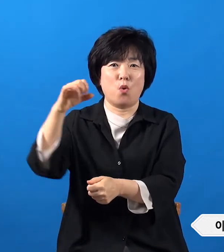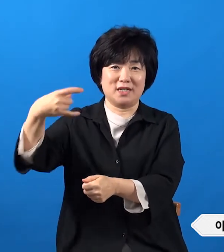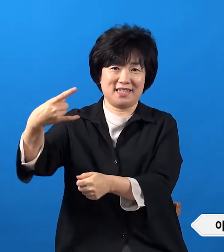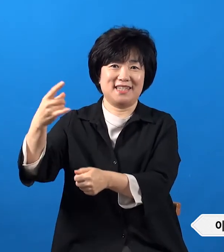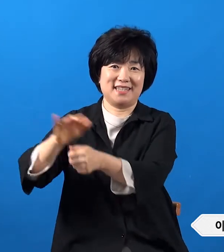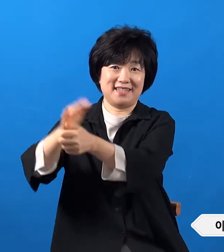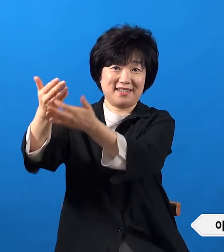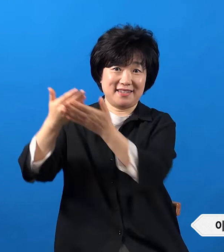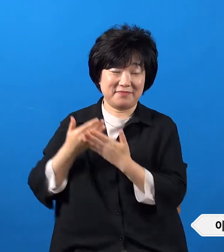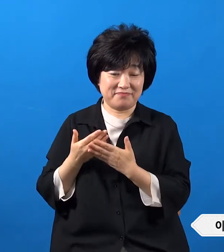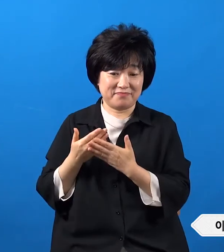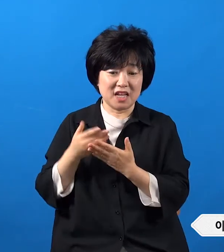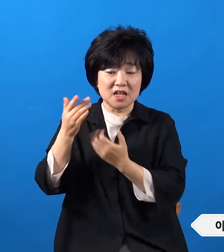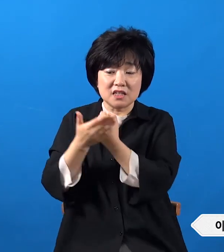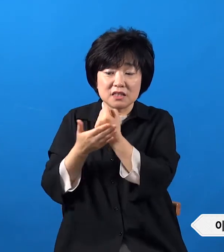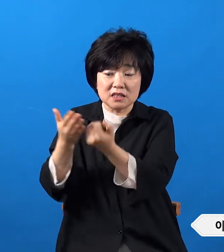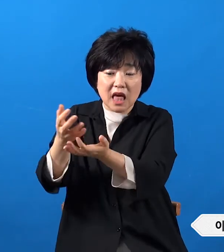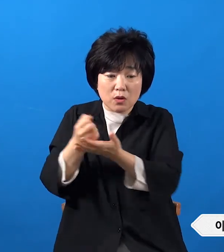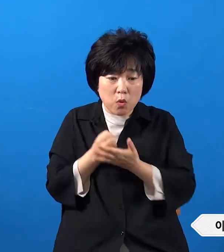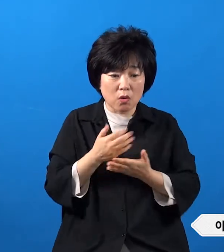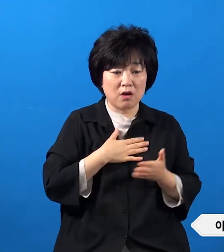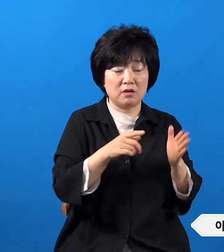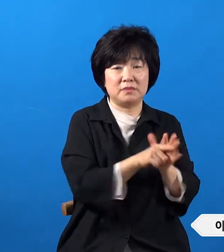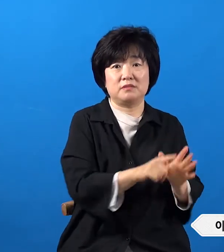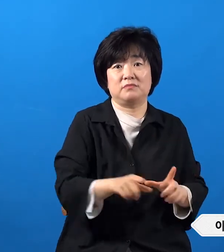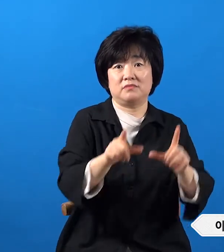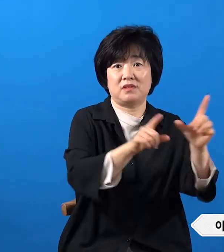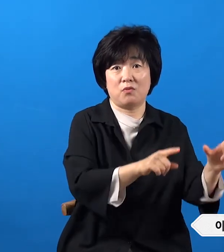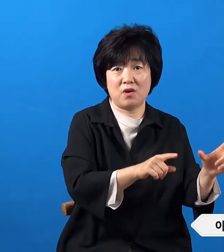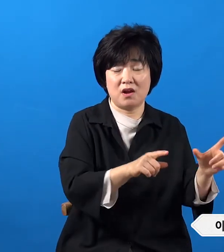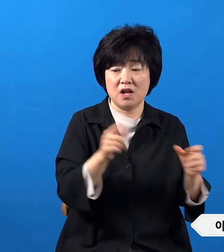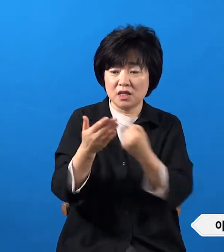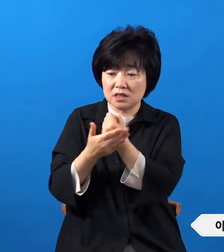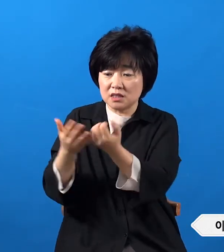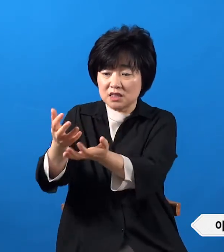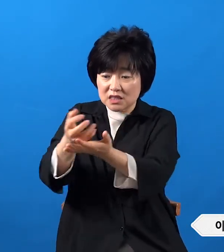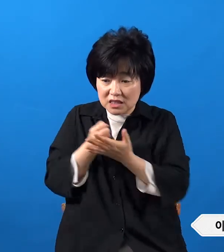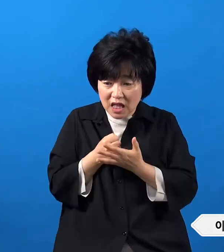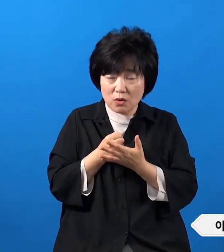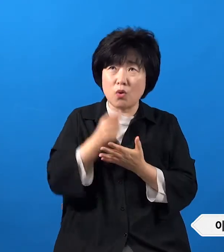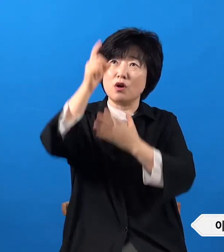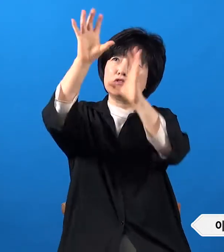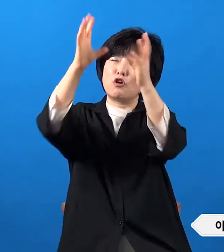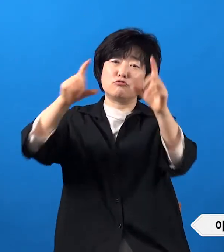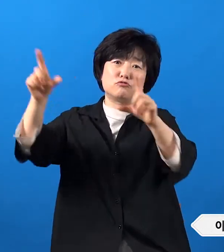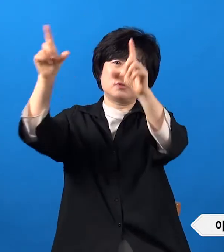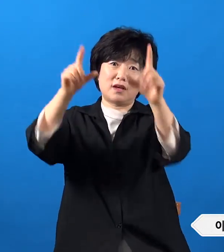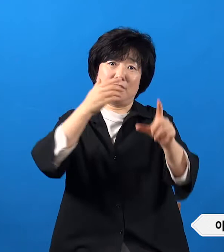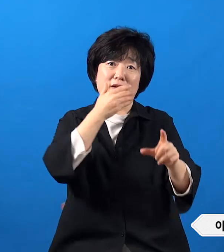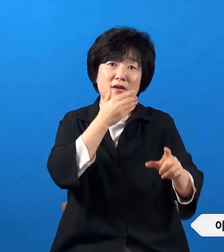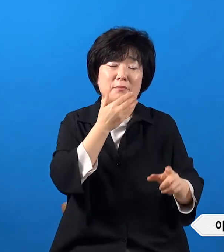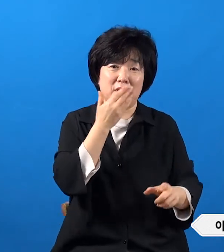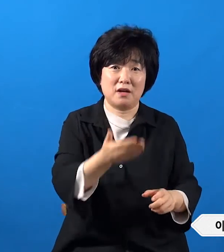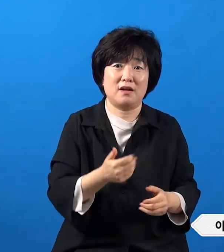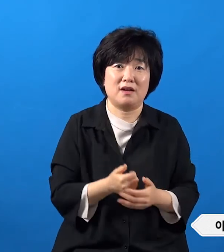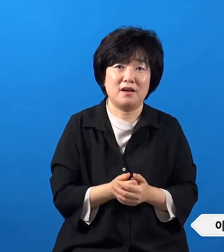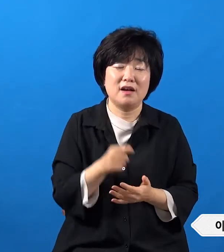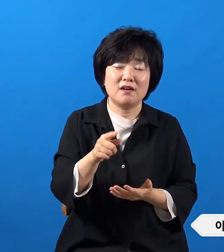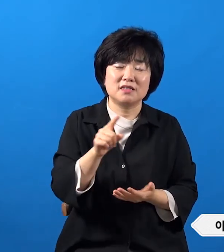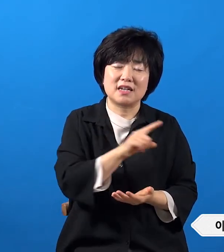은혜로 우리는 믿음의 삶을 살고 있고 그 은혜로 천국의 소망을 바라봅니다. 이것을 가장